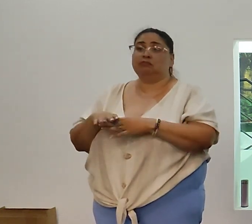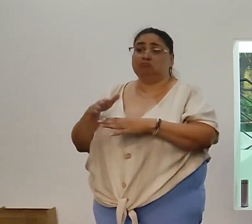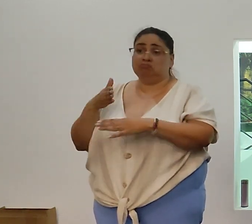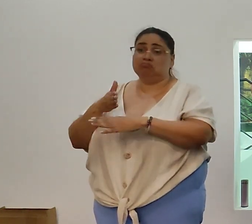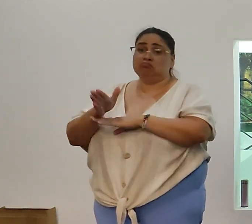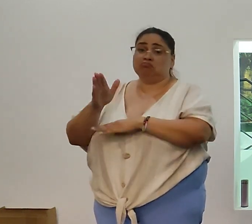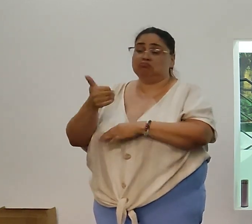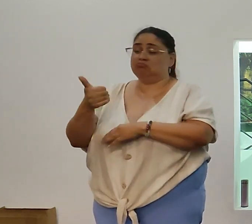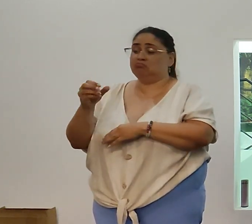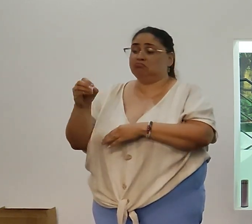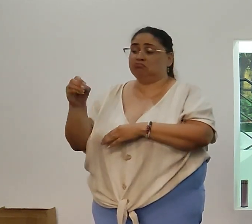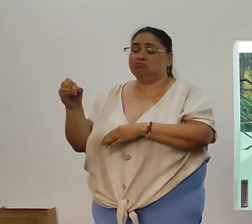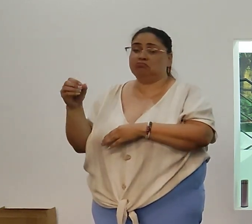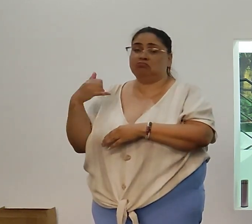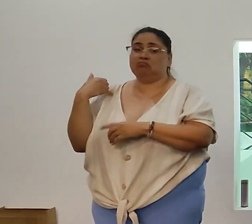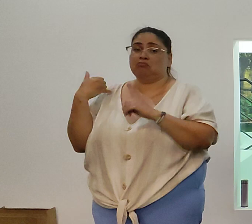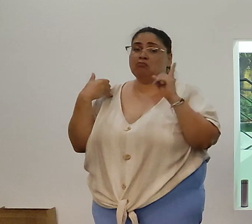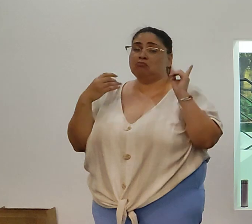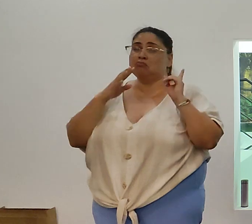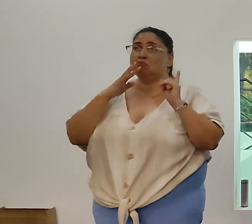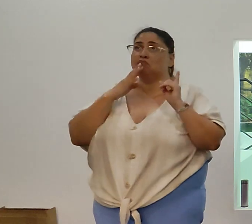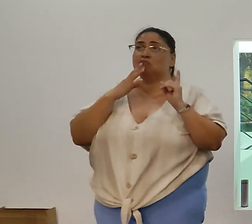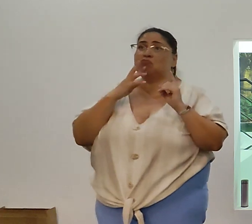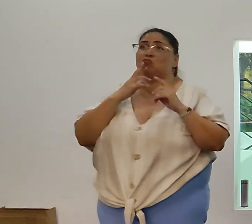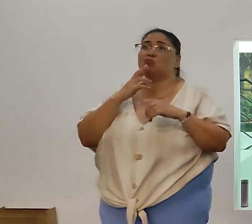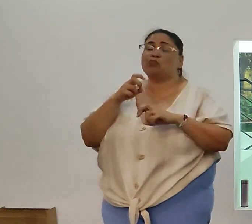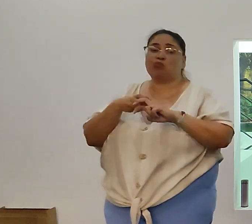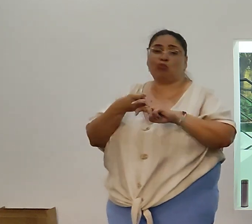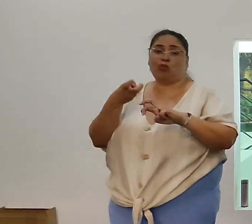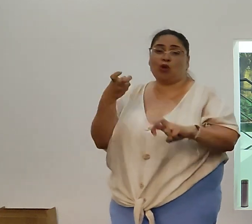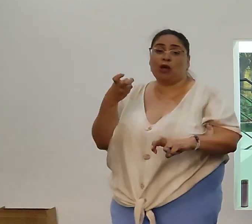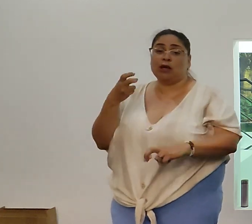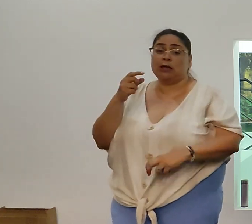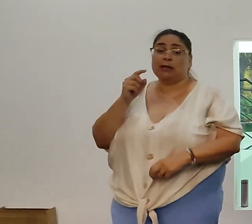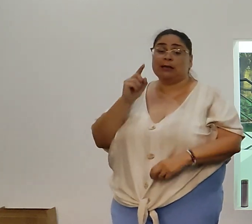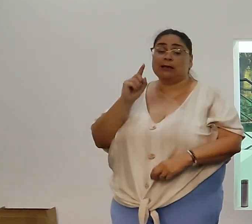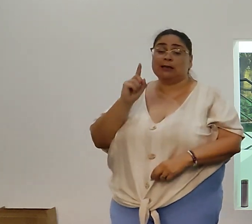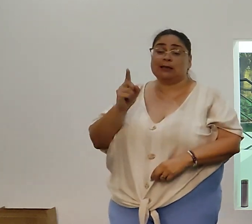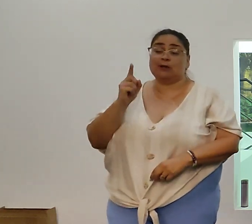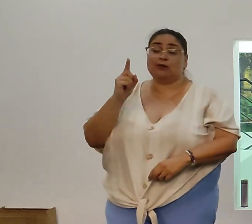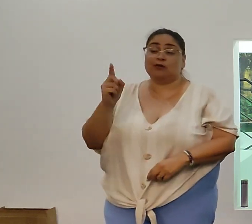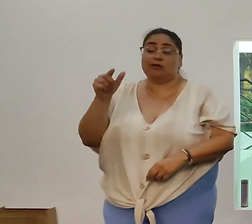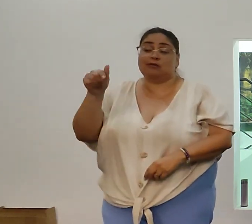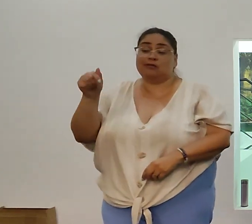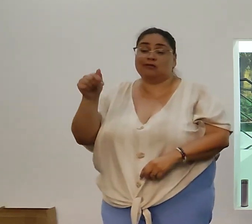passam, mas é muito raro. Eu conheço um senhor em São Roque que ele tem 117 anos.